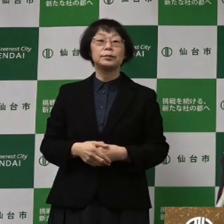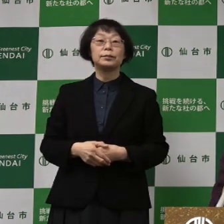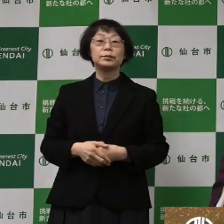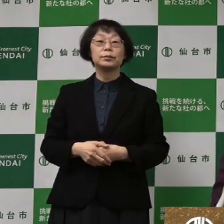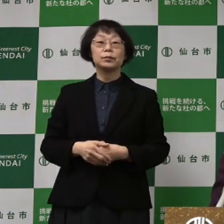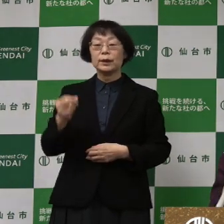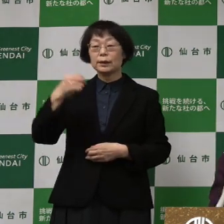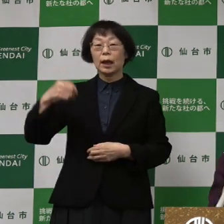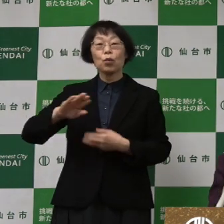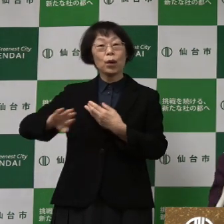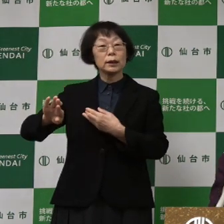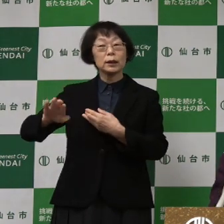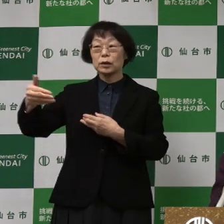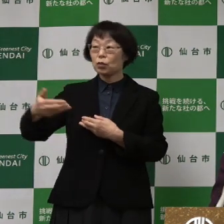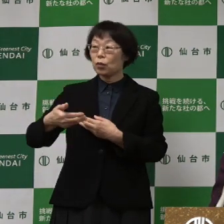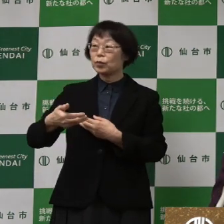わかりました。 はい、他にご質問いかがでしょうか。